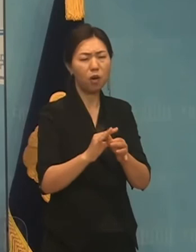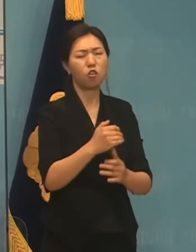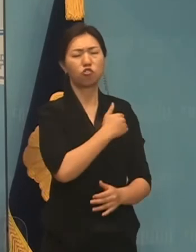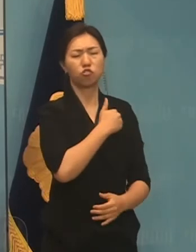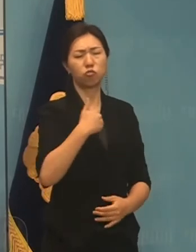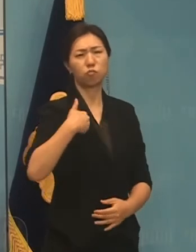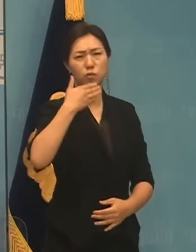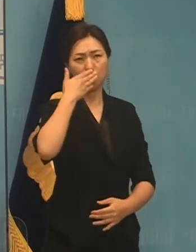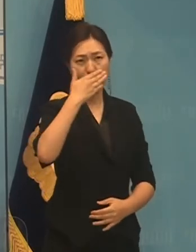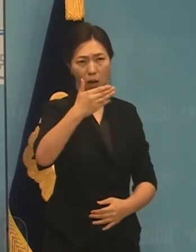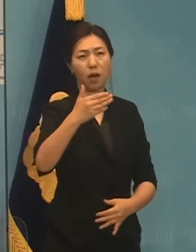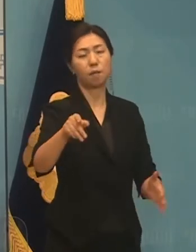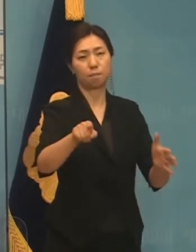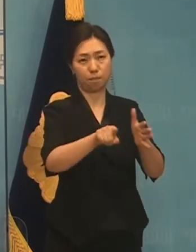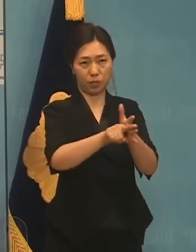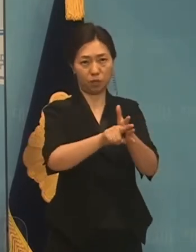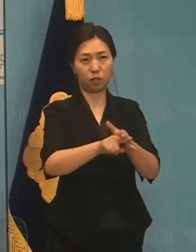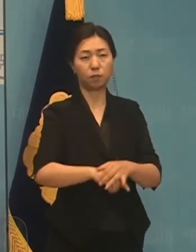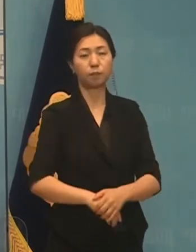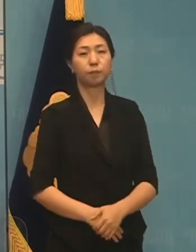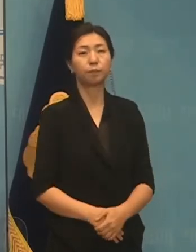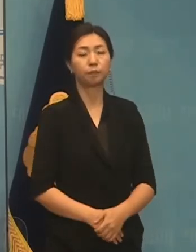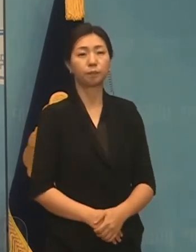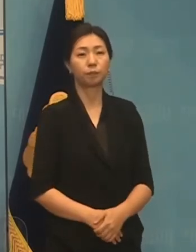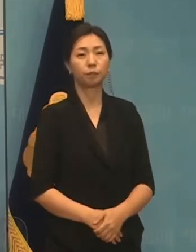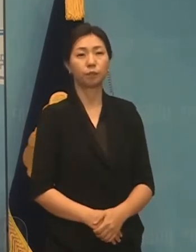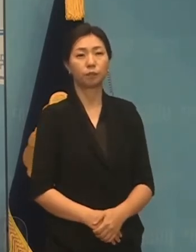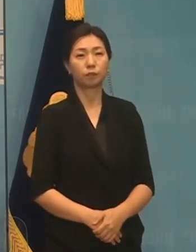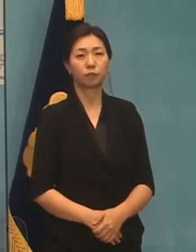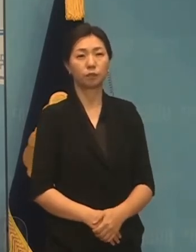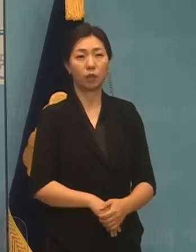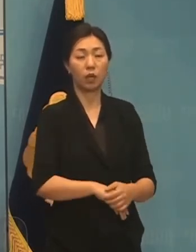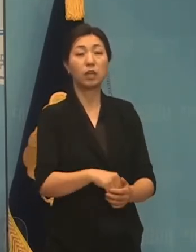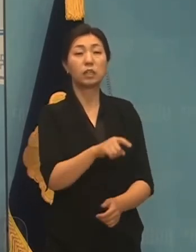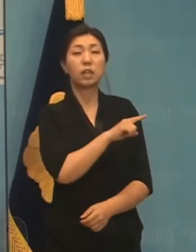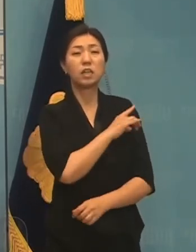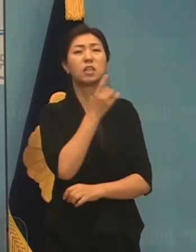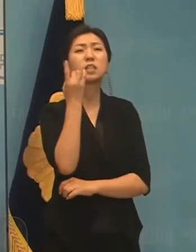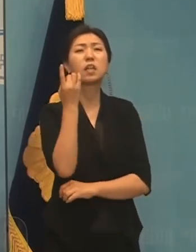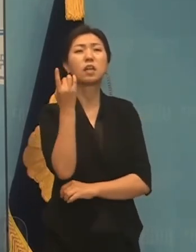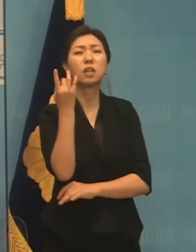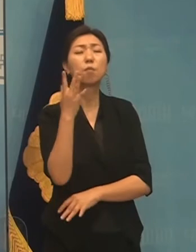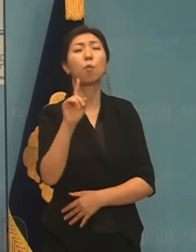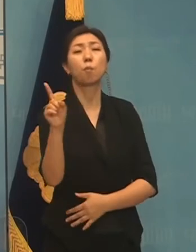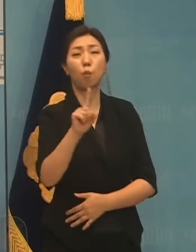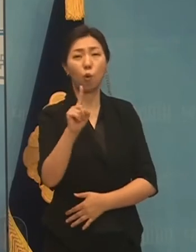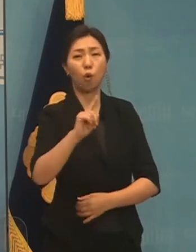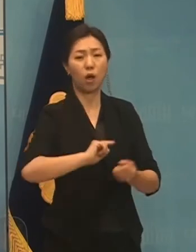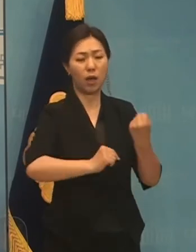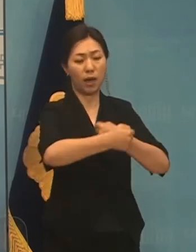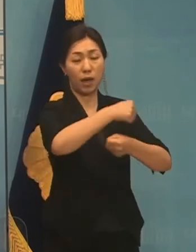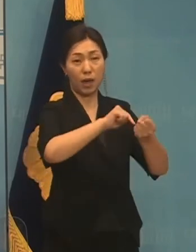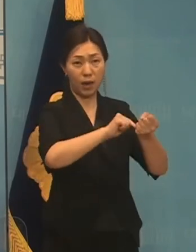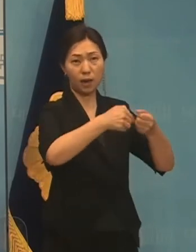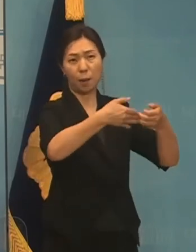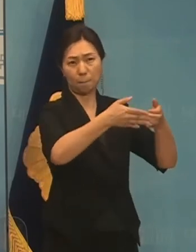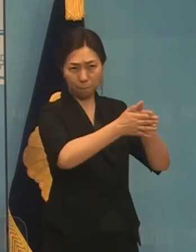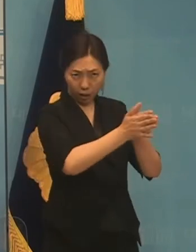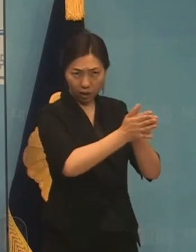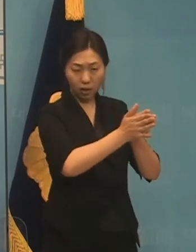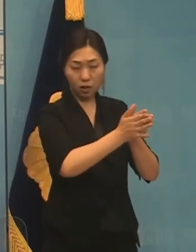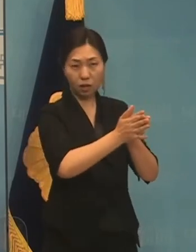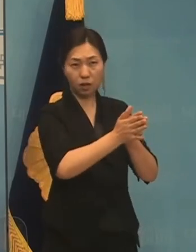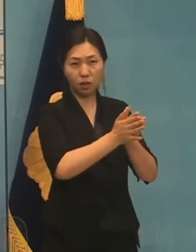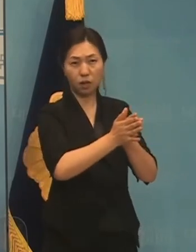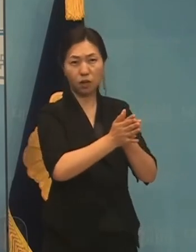가능하다고 저는 확신합니다. 물론 비핵화가 전제된 북미 회담, 남북관계